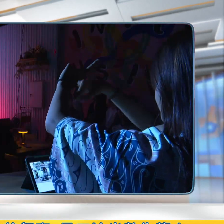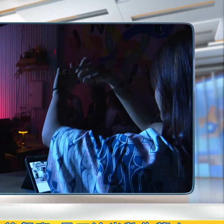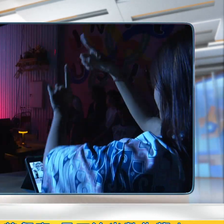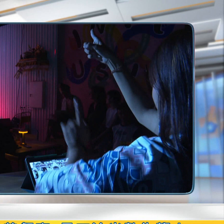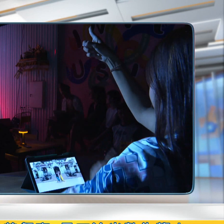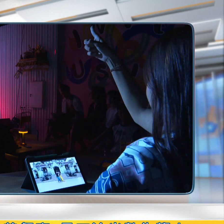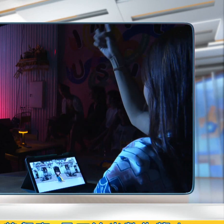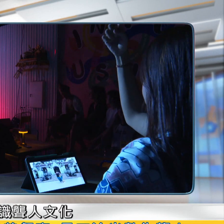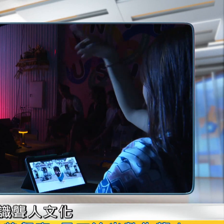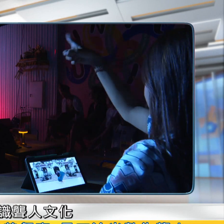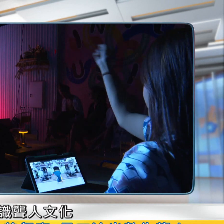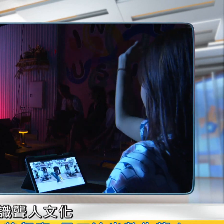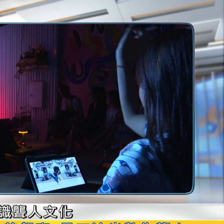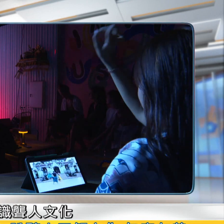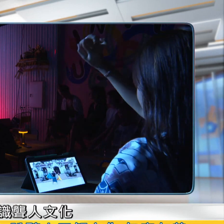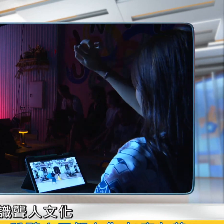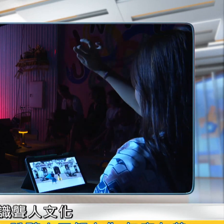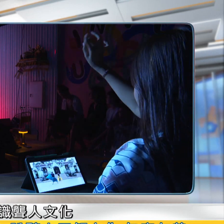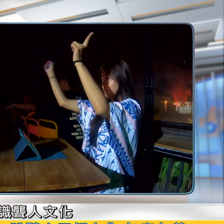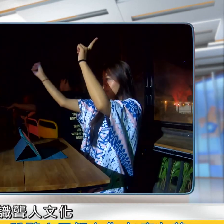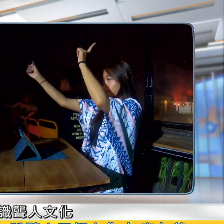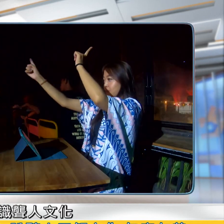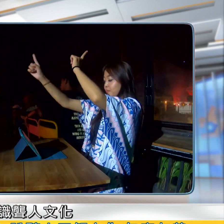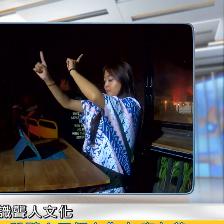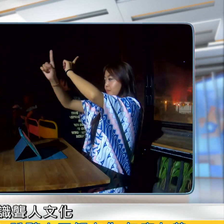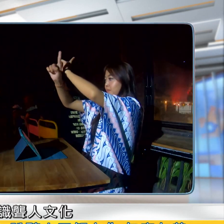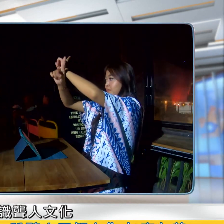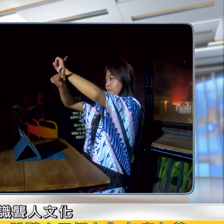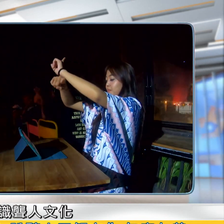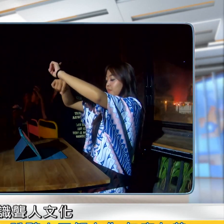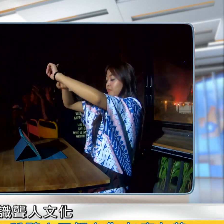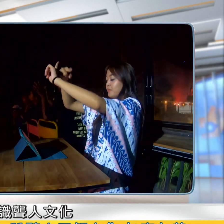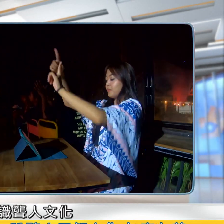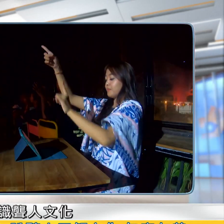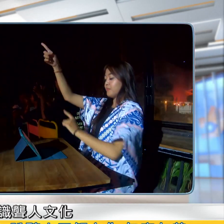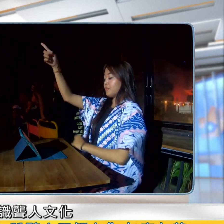式让社会大众更认识聋人文化。